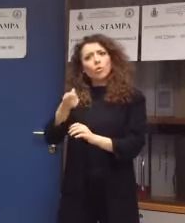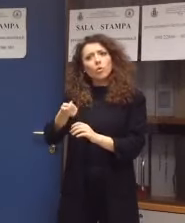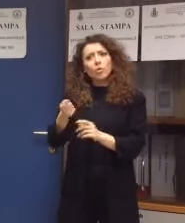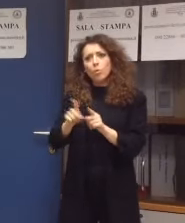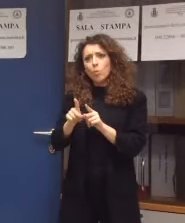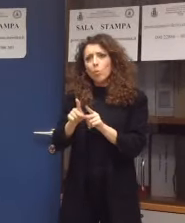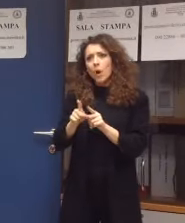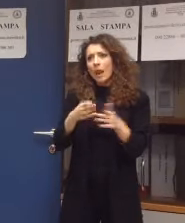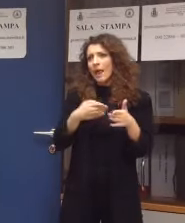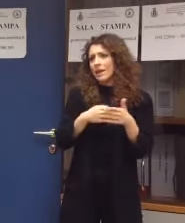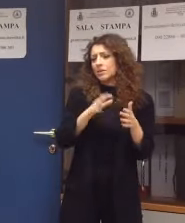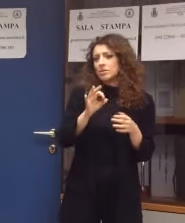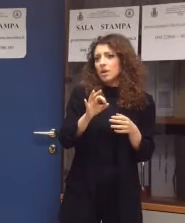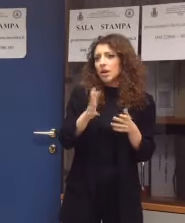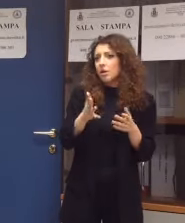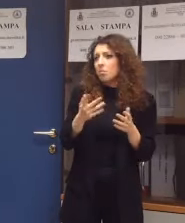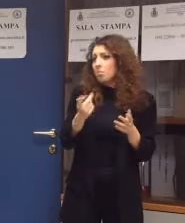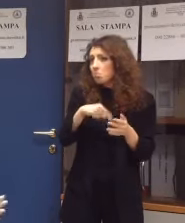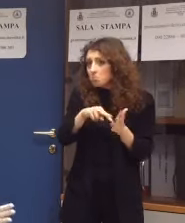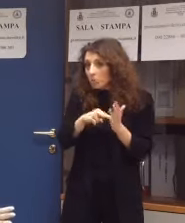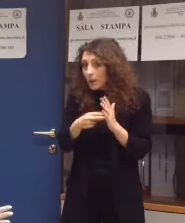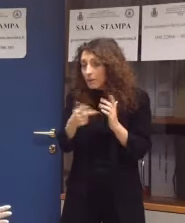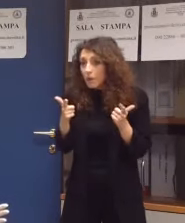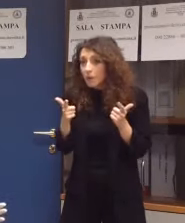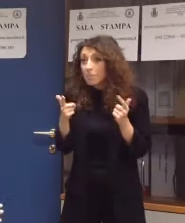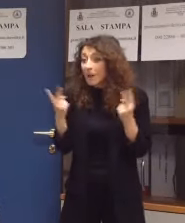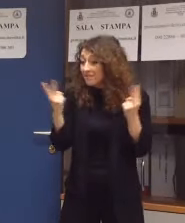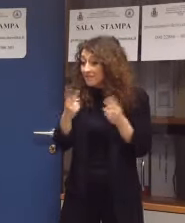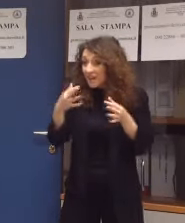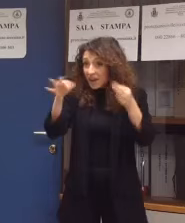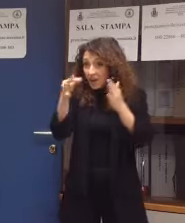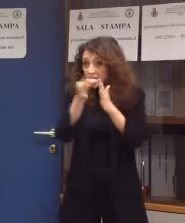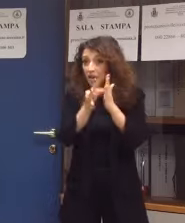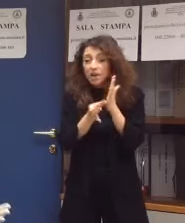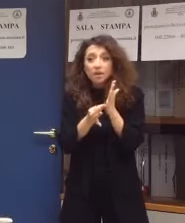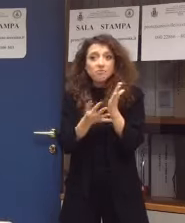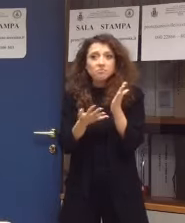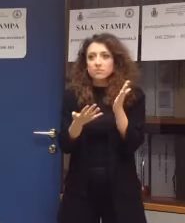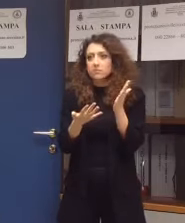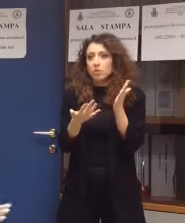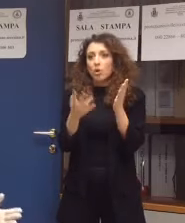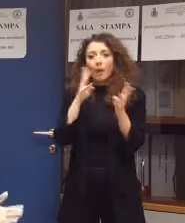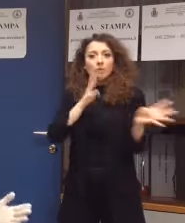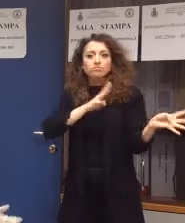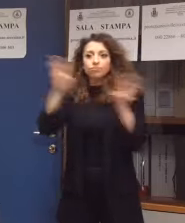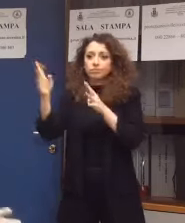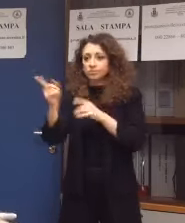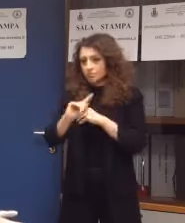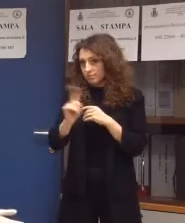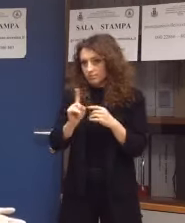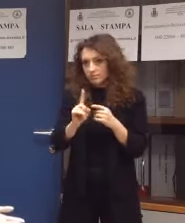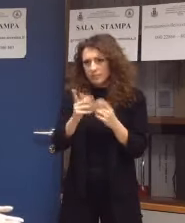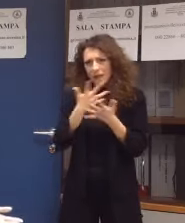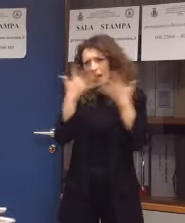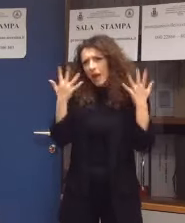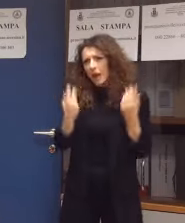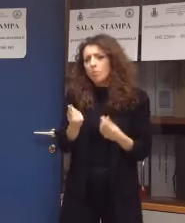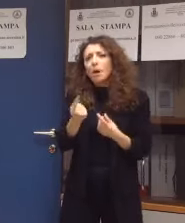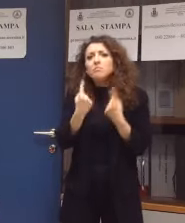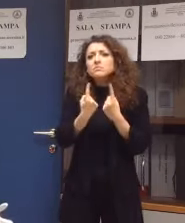questo passaggio, anche se il dato letterale, devo dire, così come è stato formulato non lascia grandi spazi, però noi attendiamo risposte